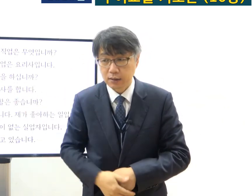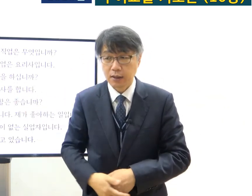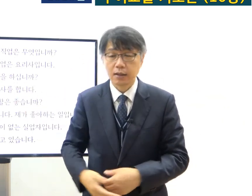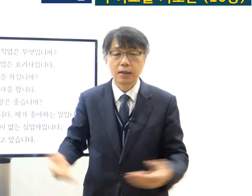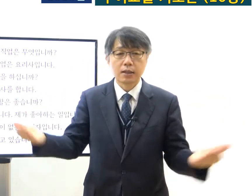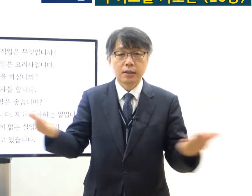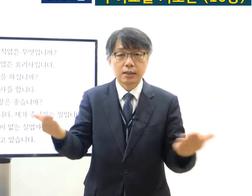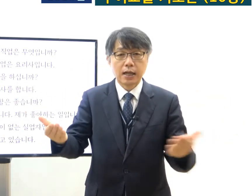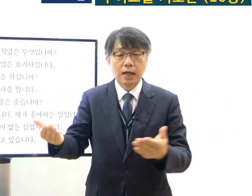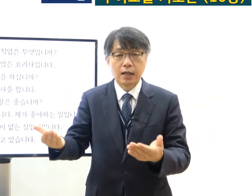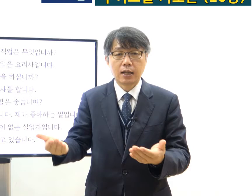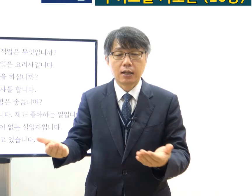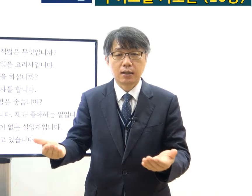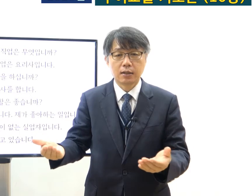네. 직장